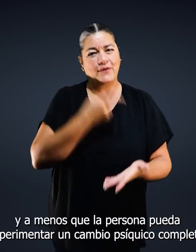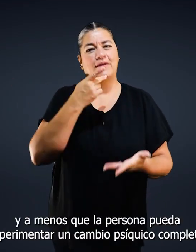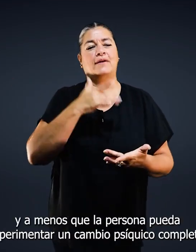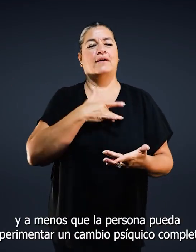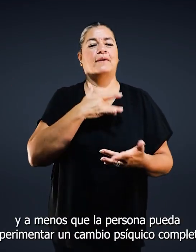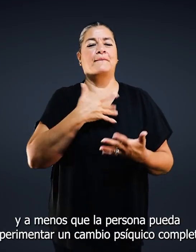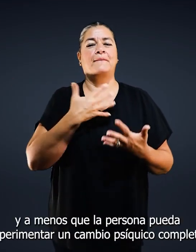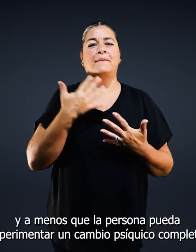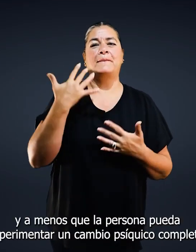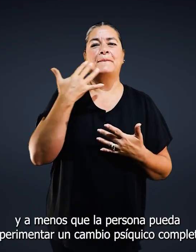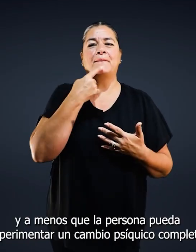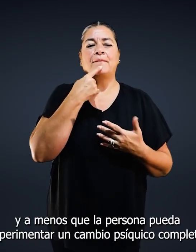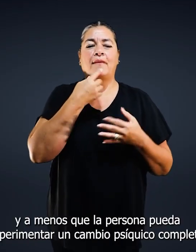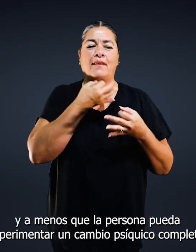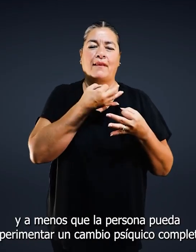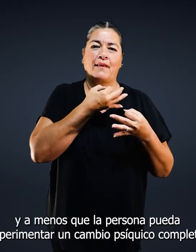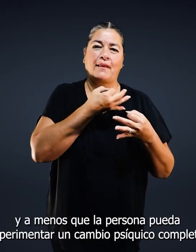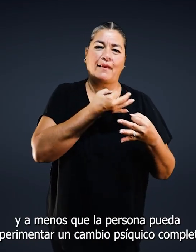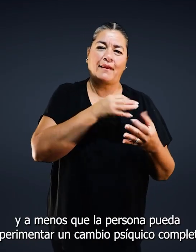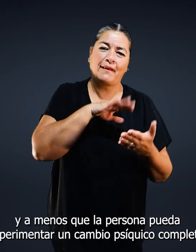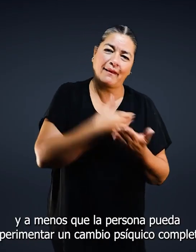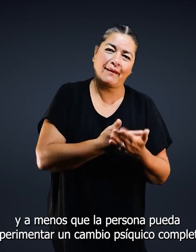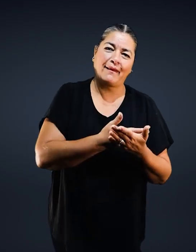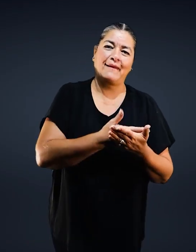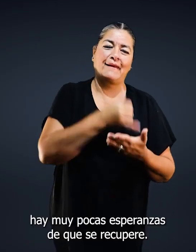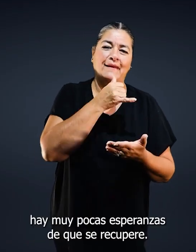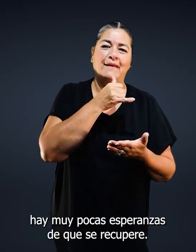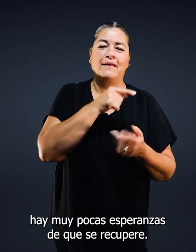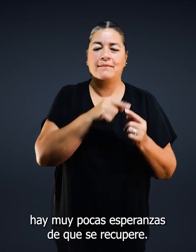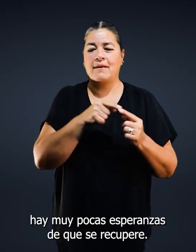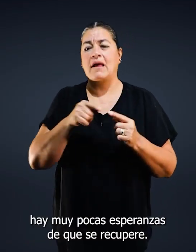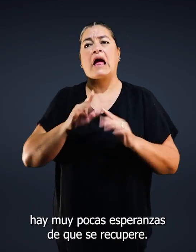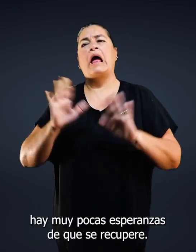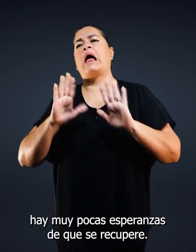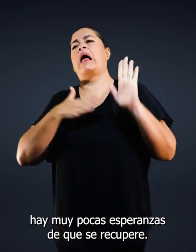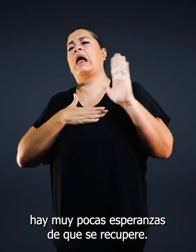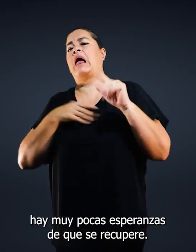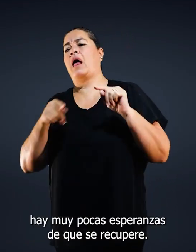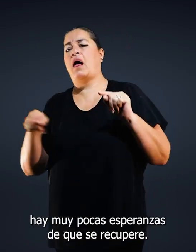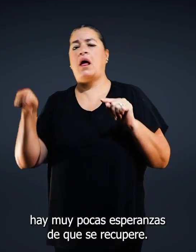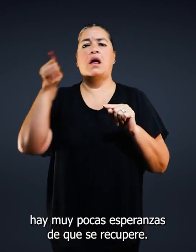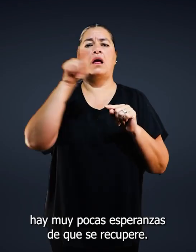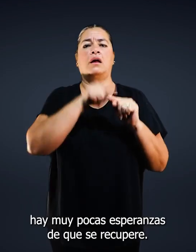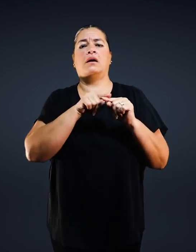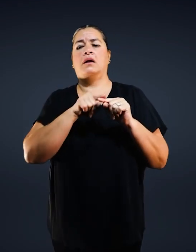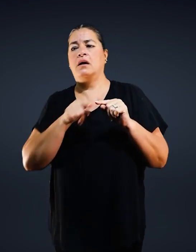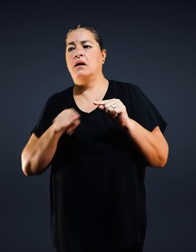menos que la persona pueda experimentar un cambio psíquico completo, hay muy pocas esperanzas de que se recupere.